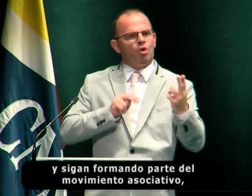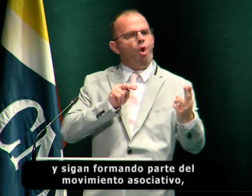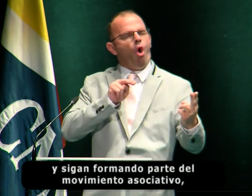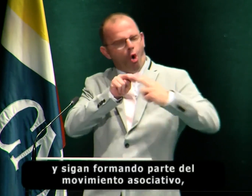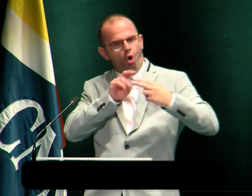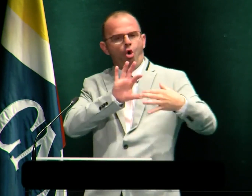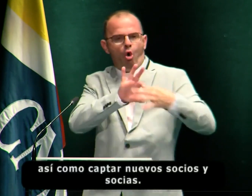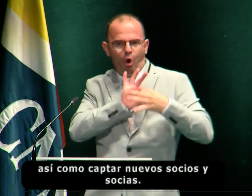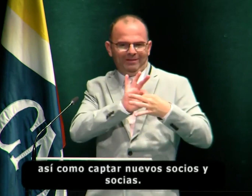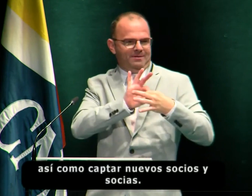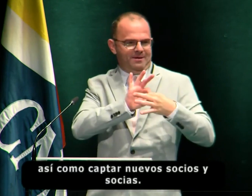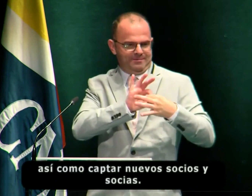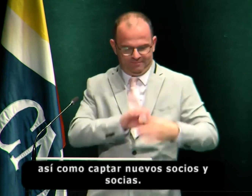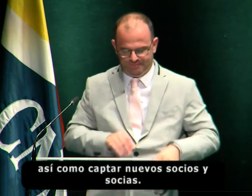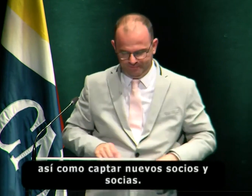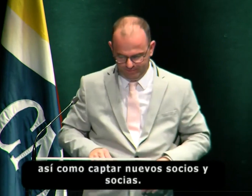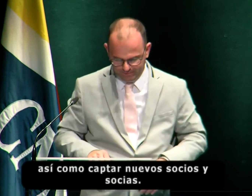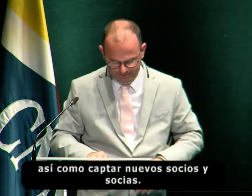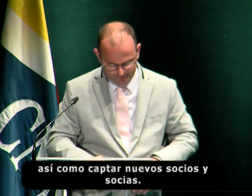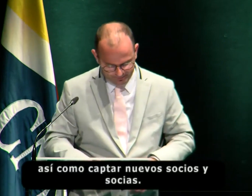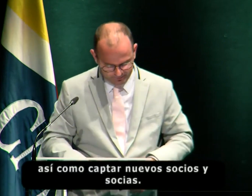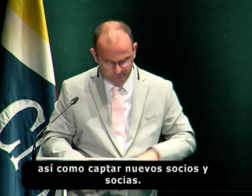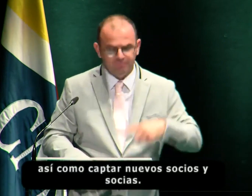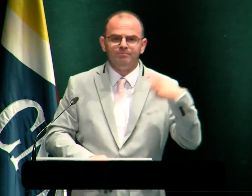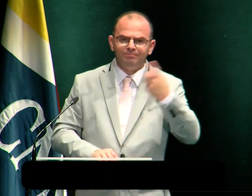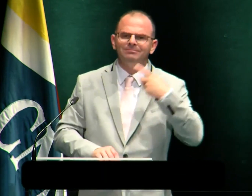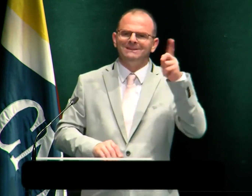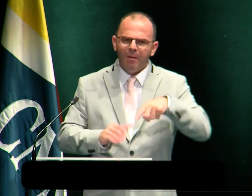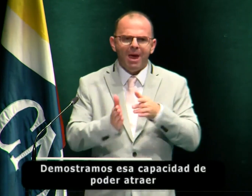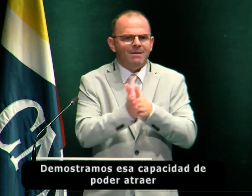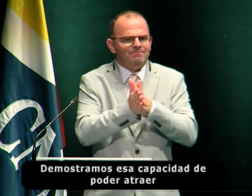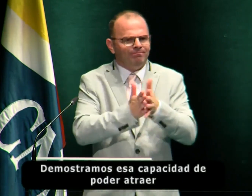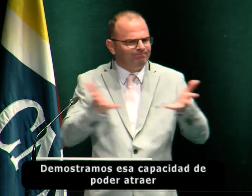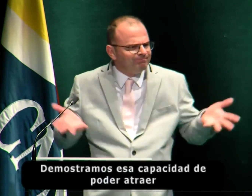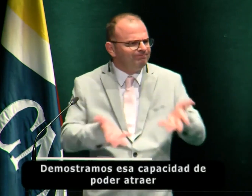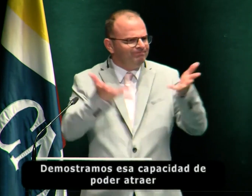poder atraer y poder conectar con la juventud sorda.